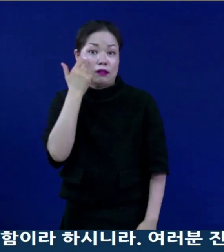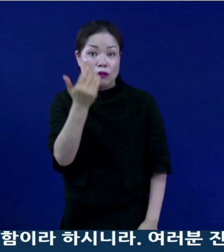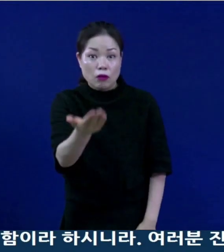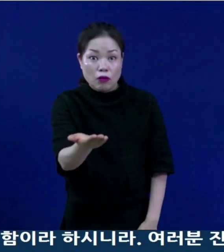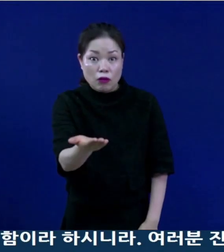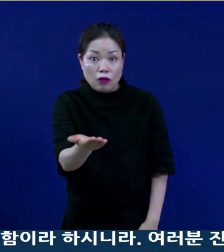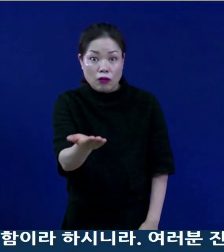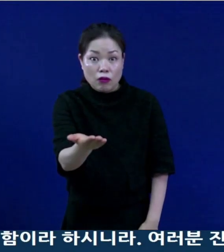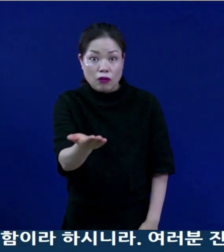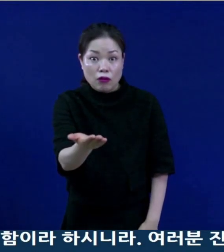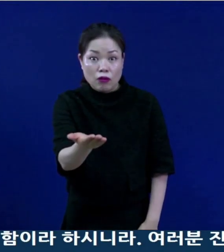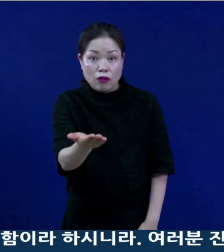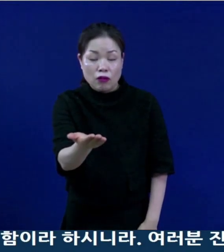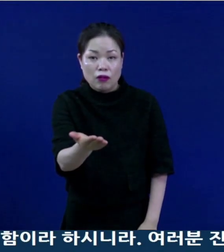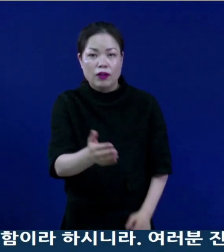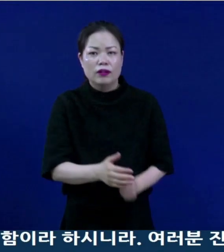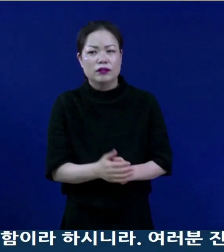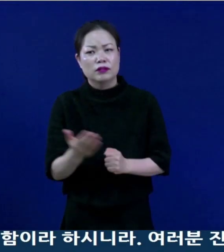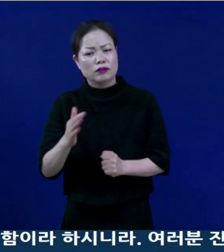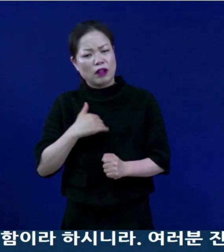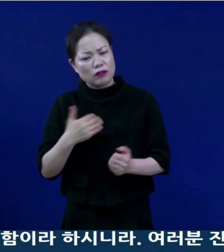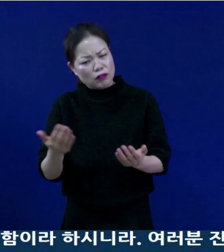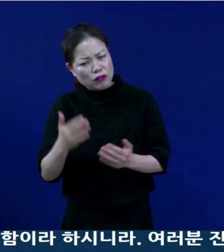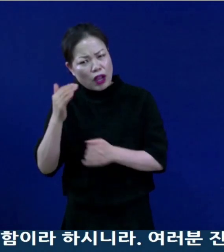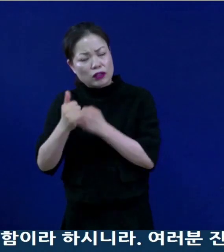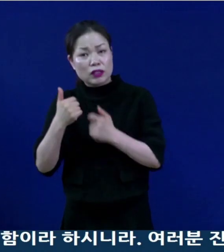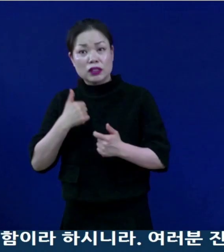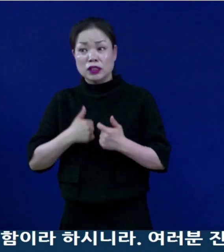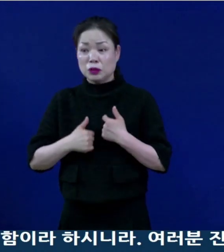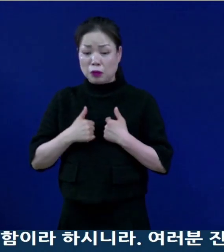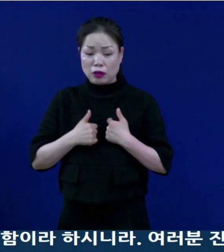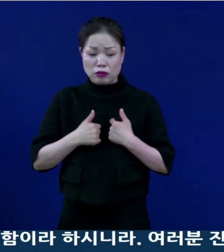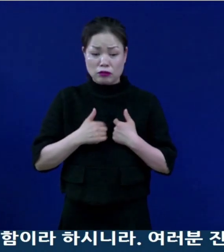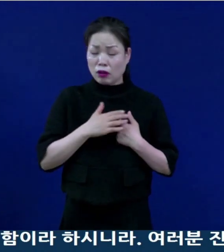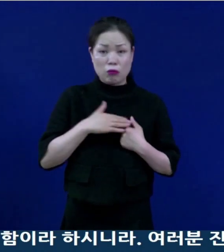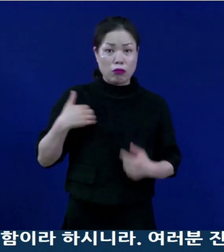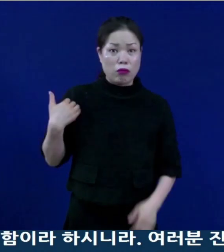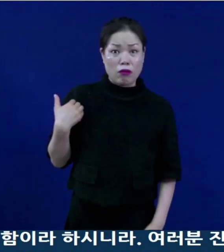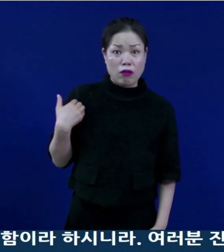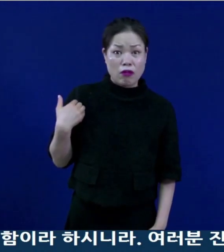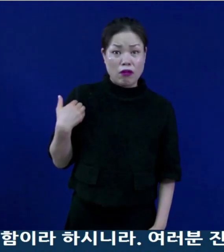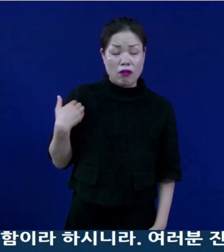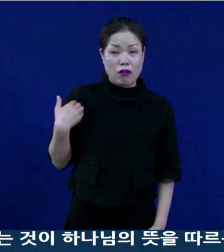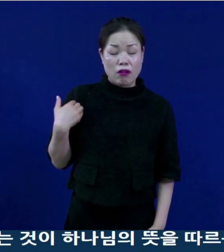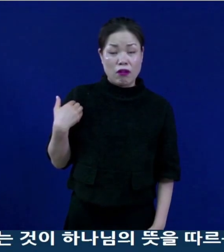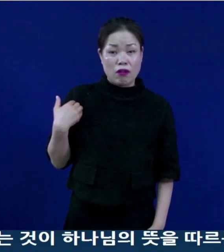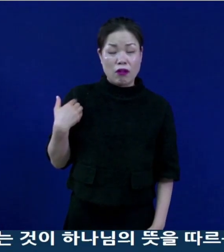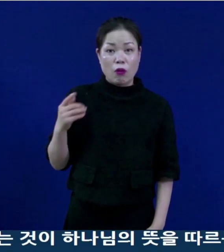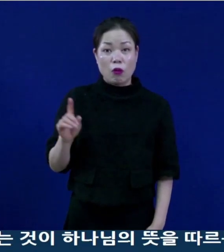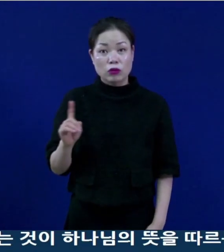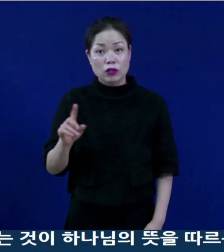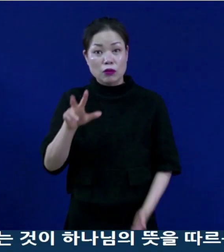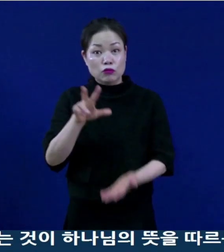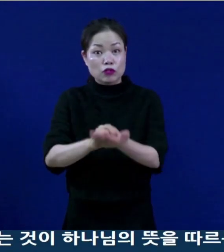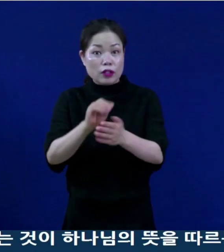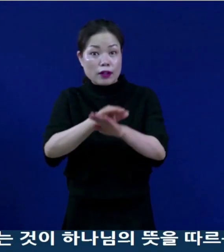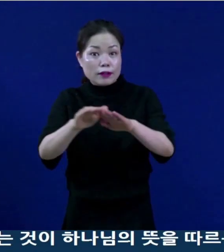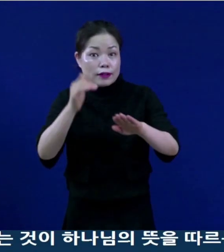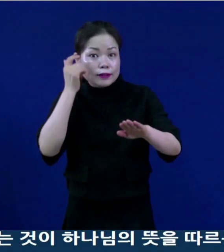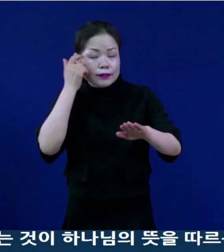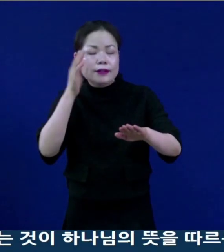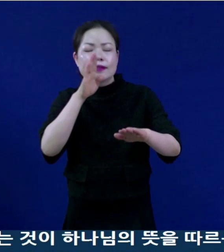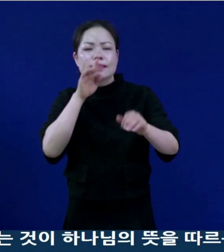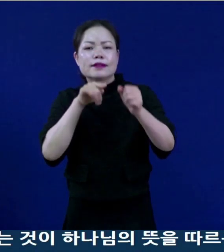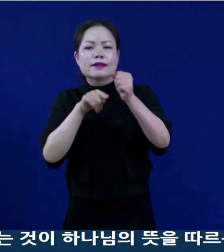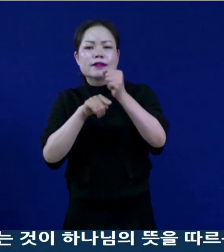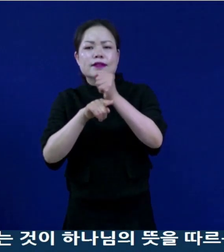않겠습니까? 근데 내가 하는 일이 하나님이 기뻐하는지 안 하는지 잘 몰라. 어떻게 이 문제를 해결한다고요?